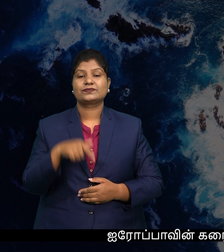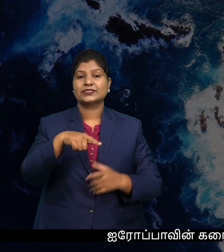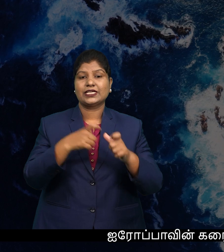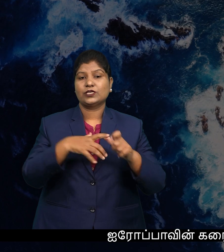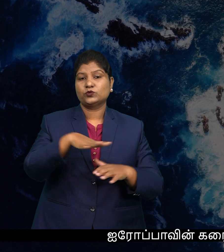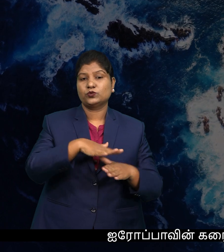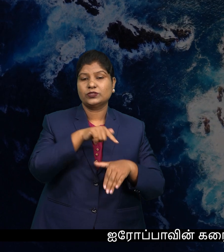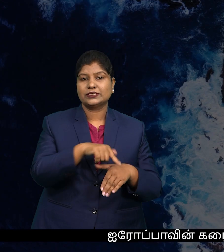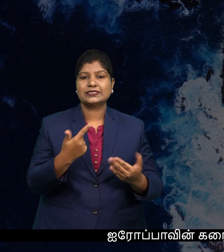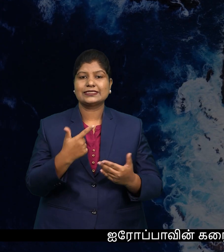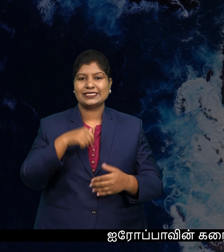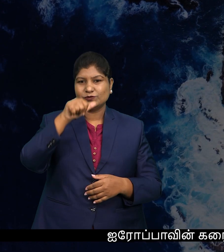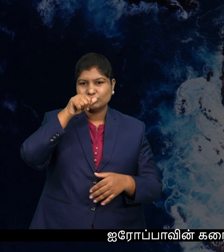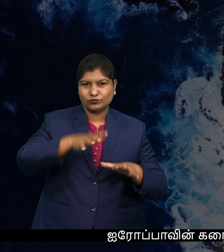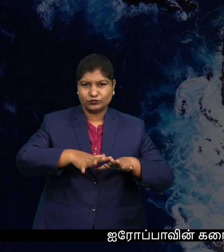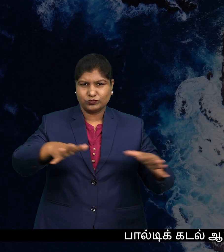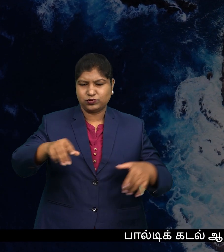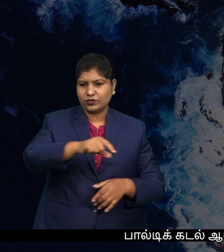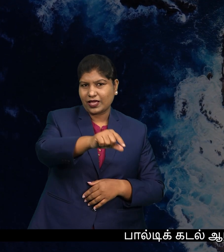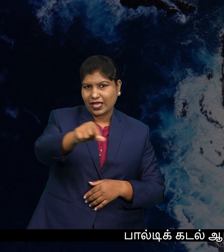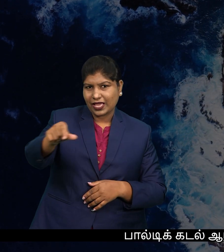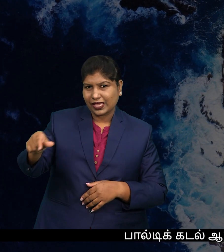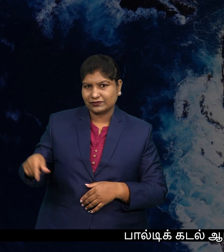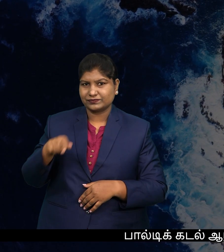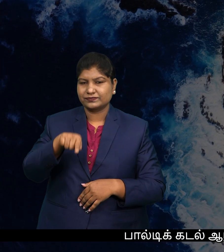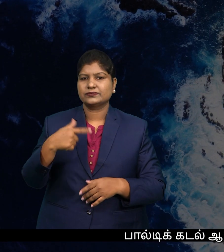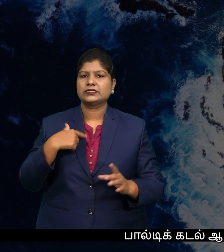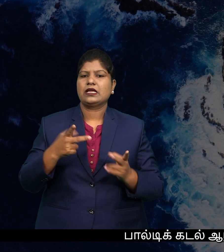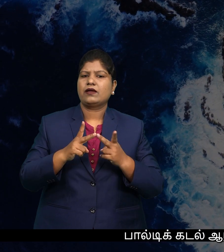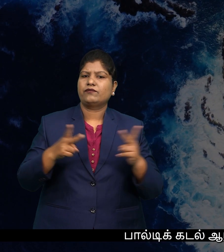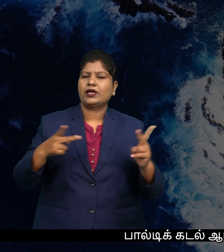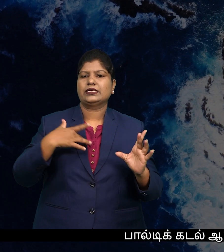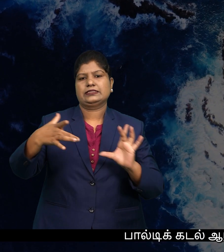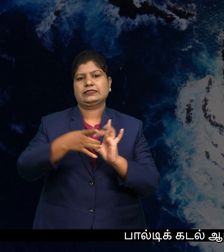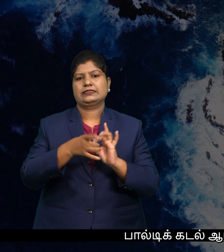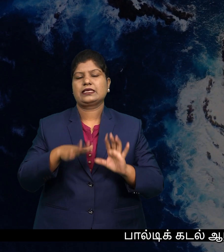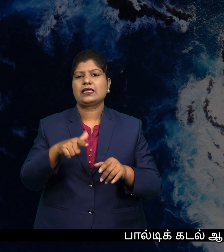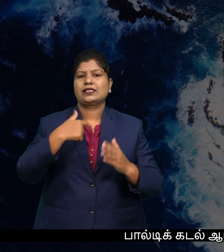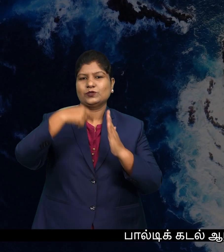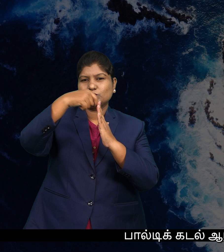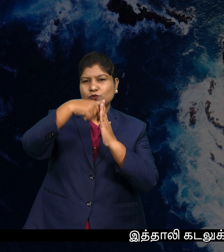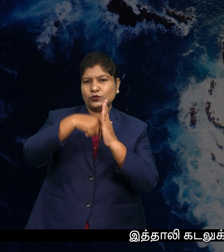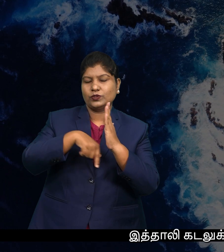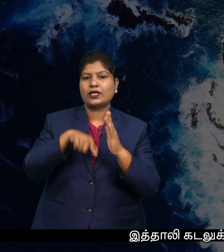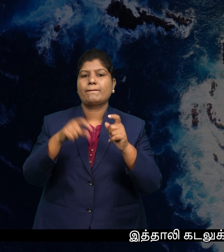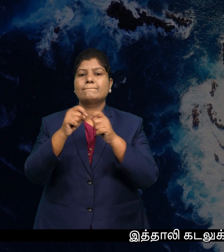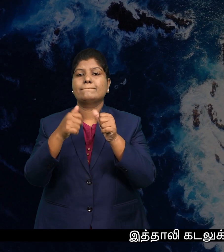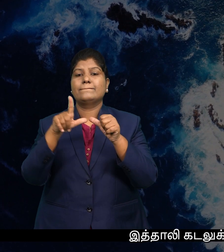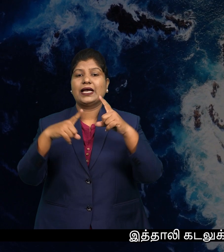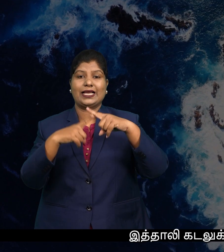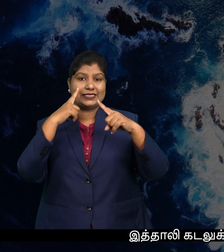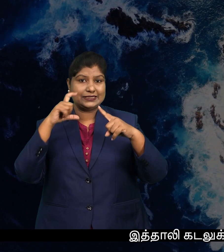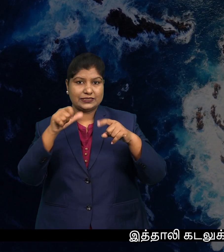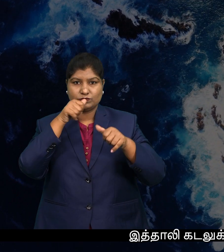ஐரோப்பாவின் கரையோரம் மாறுபடுகிறது. பால்டிக் கடல் ஆழமாக அரிக்கப்பட்டு இத்தாலி